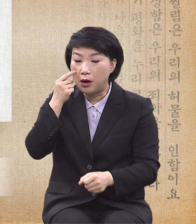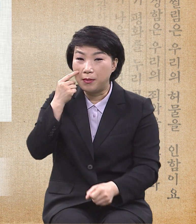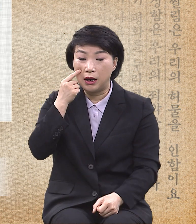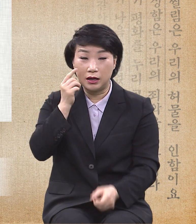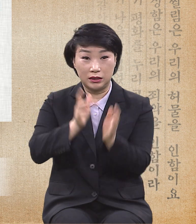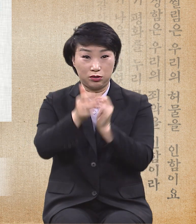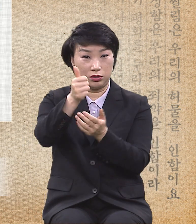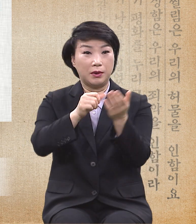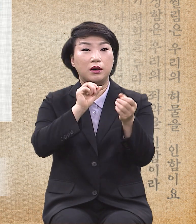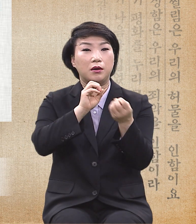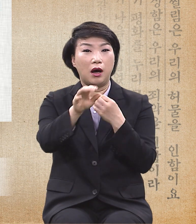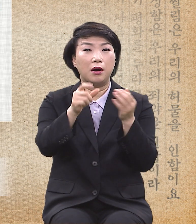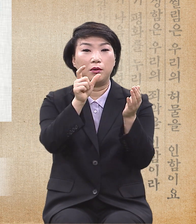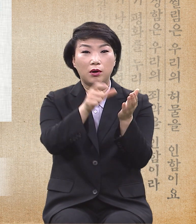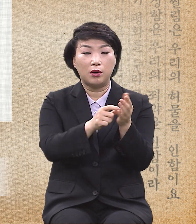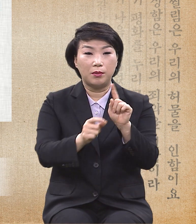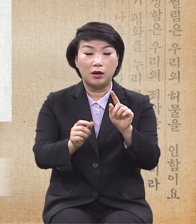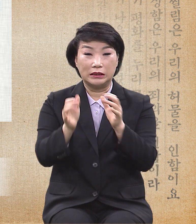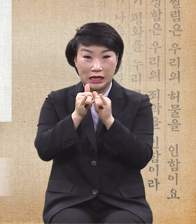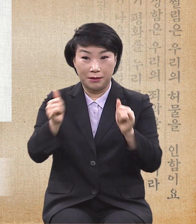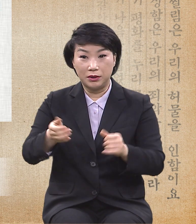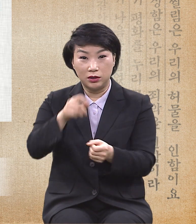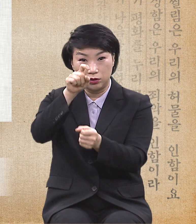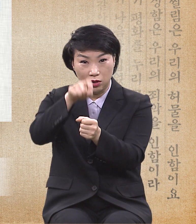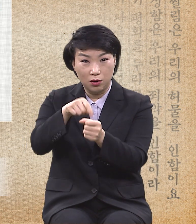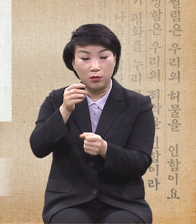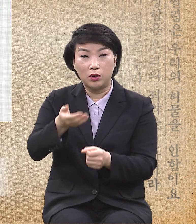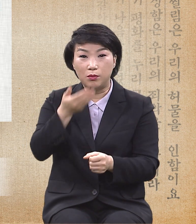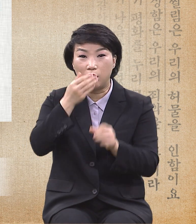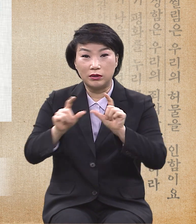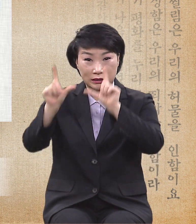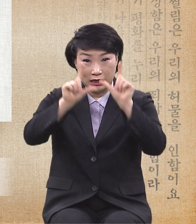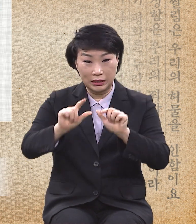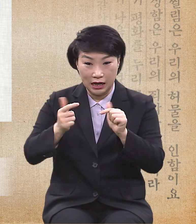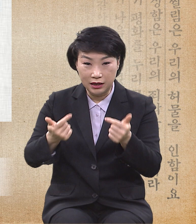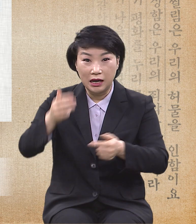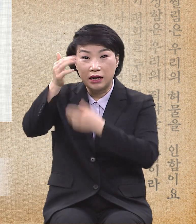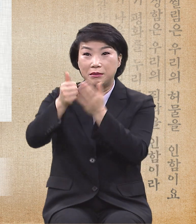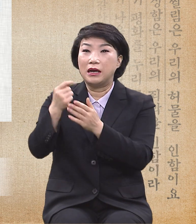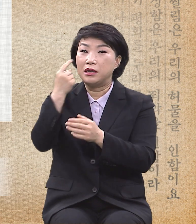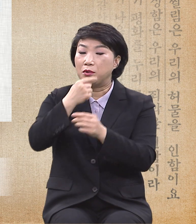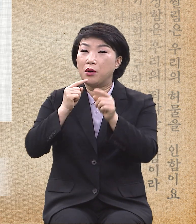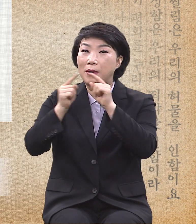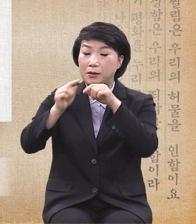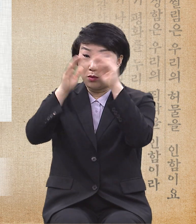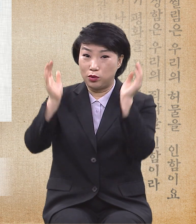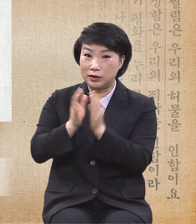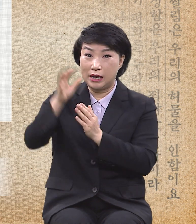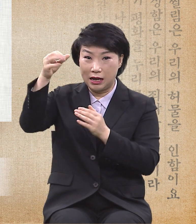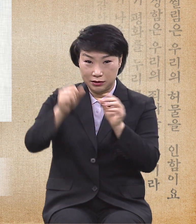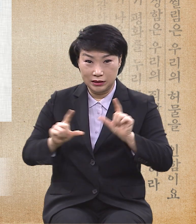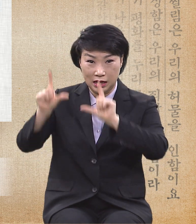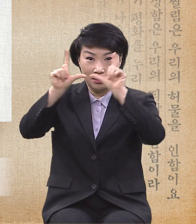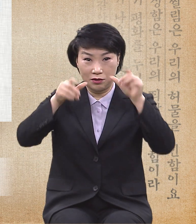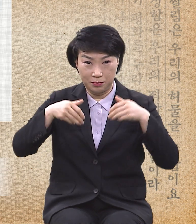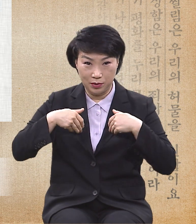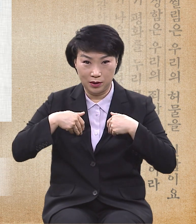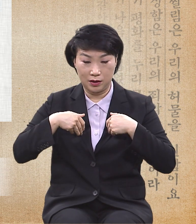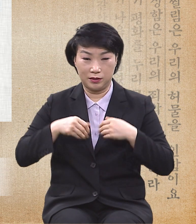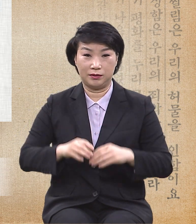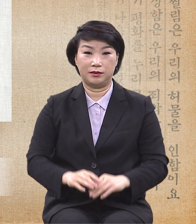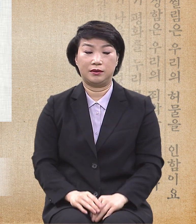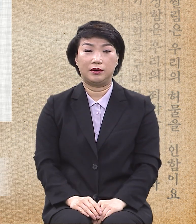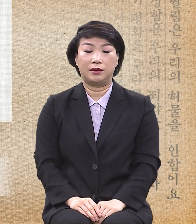가라사대 기록되었으되 사람이 떡으로만 살 것이 아니요 하나님의 입으로 나오는 모든 말씀으로 살 것이라